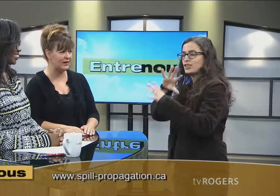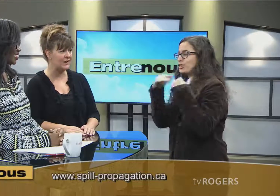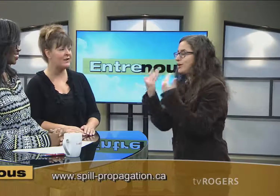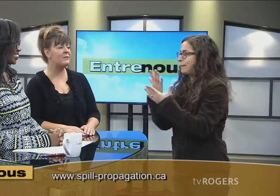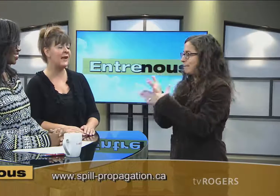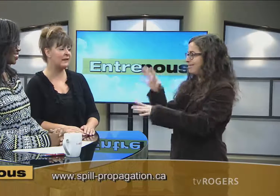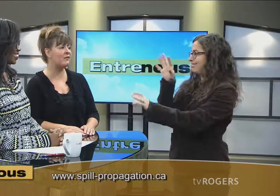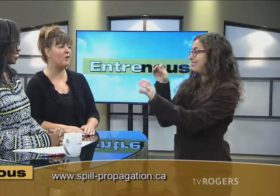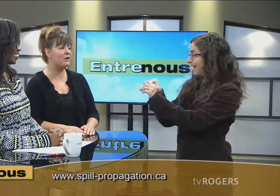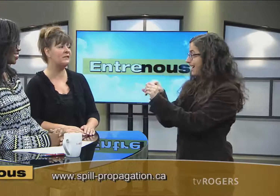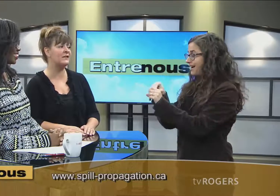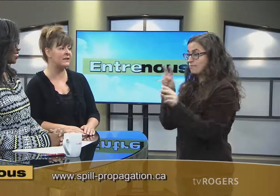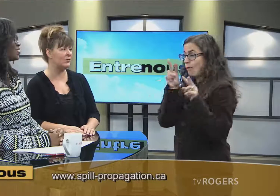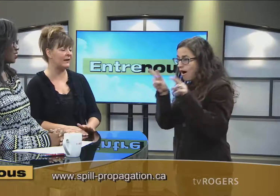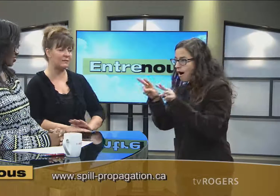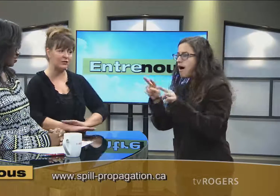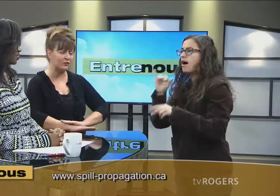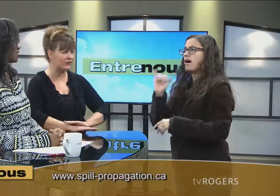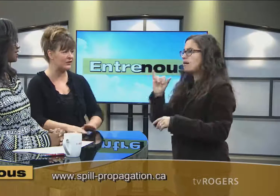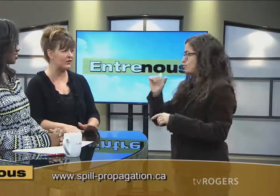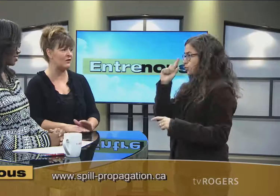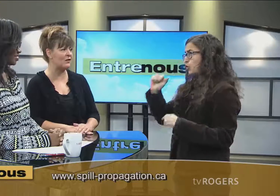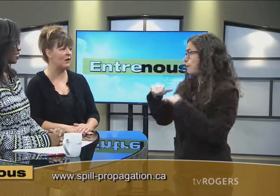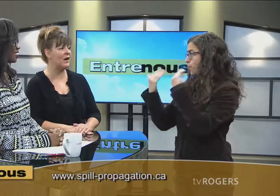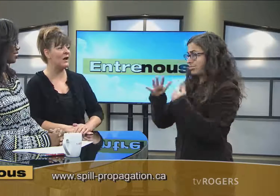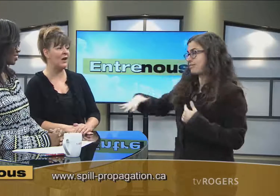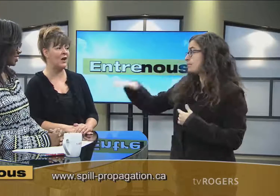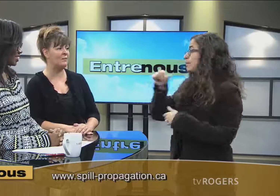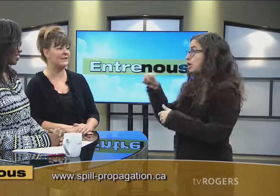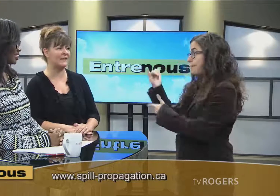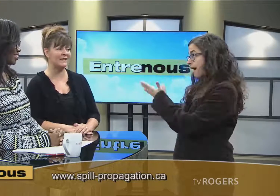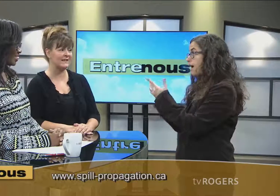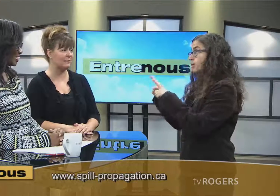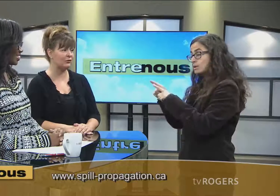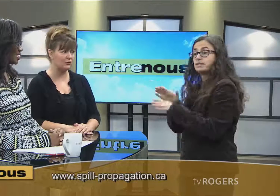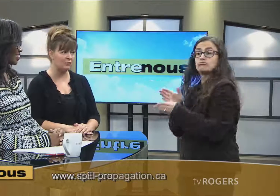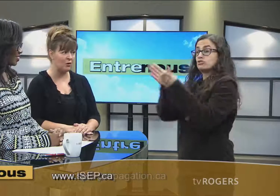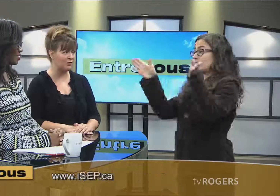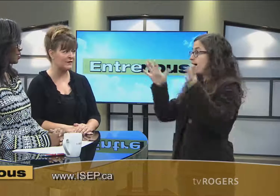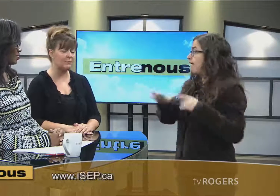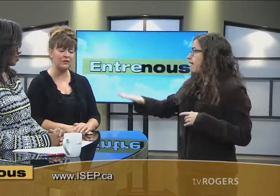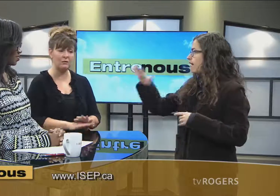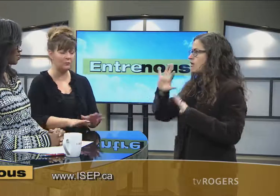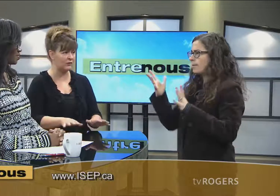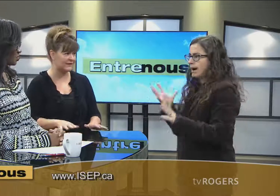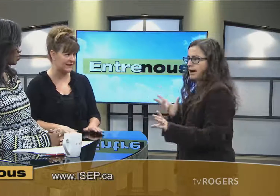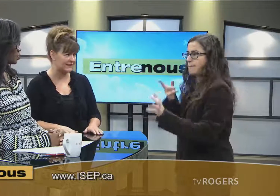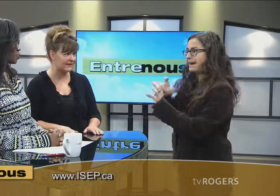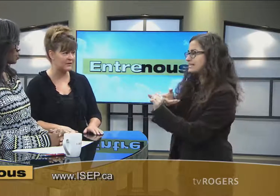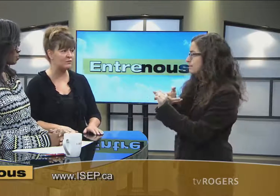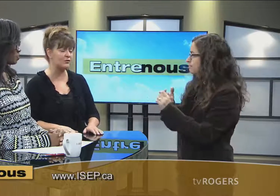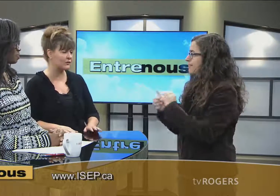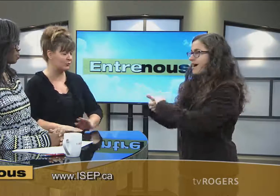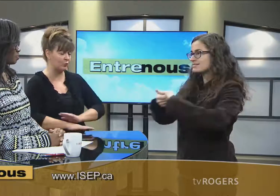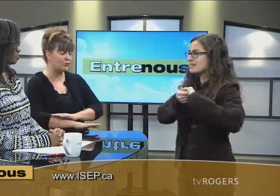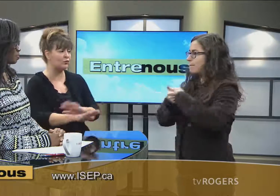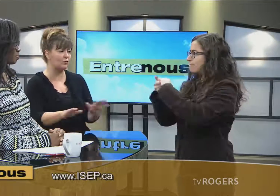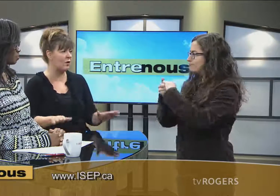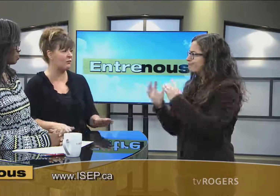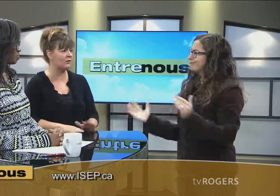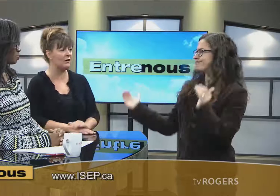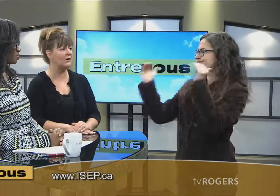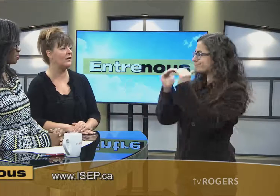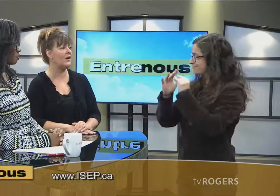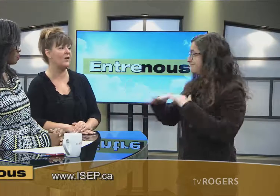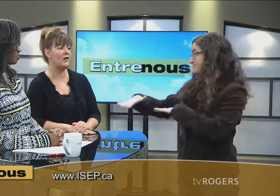www.jessing.org, puis aller voir les vidéos. Les capsules sont déjà là, puis c'est accessible à tout le monde. C'est pas seulement pour les artistes, c'est pour tout